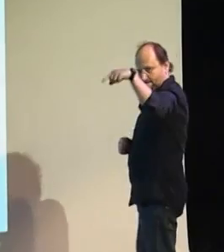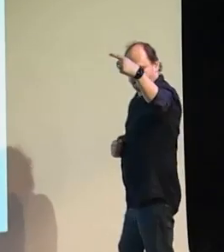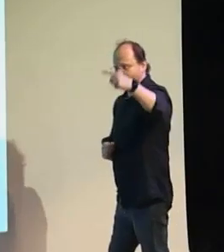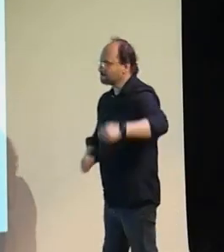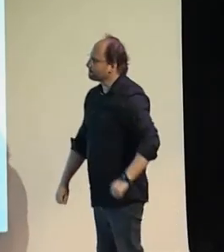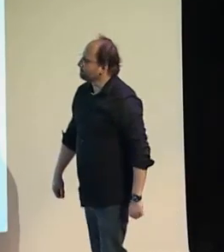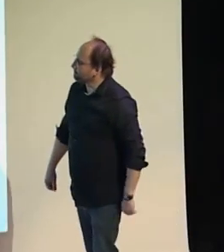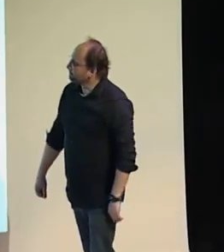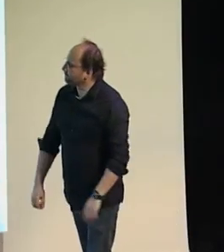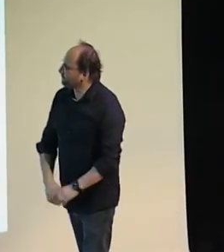Encore.